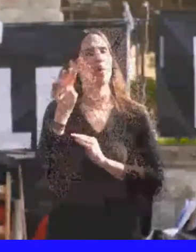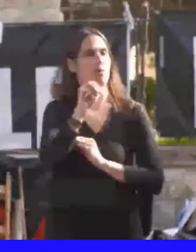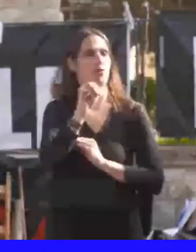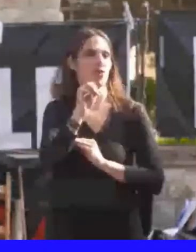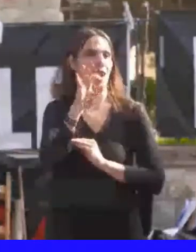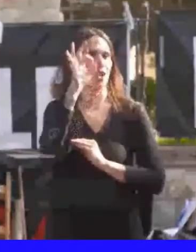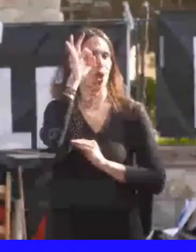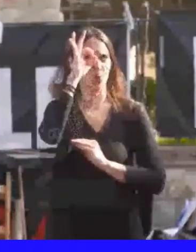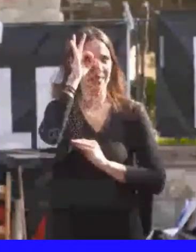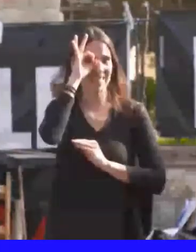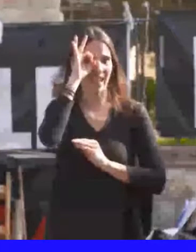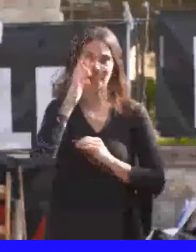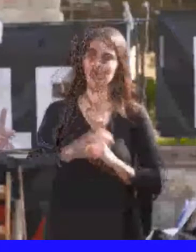ז'בוטינסקי.